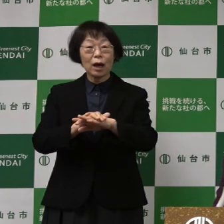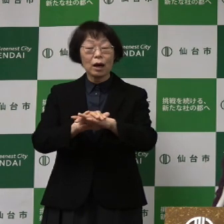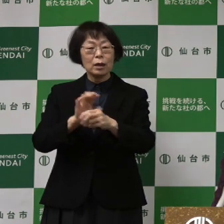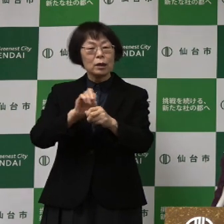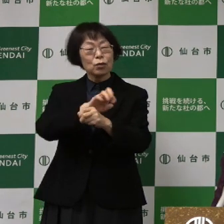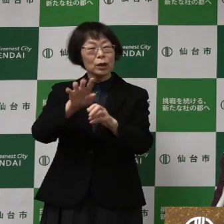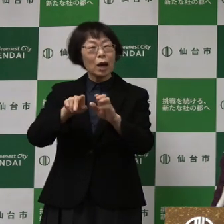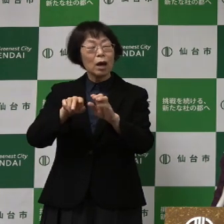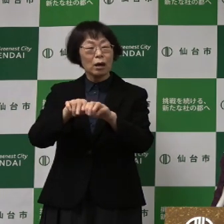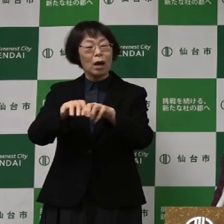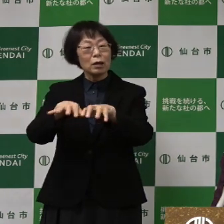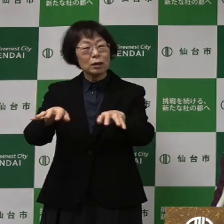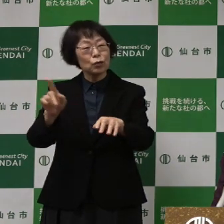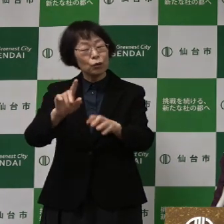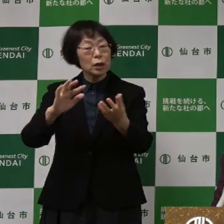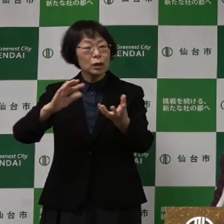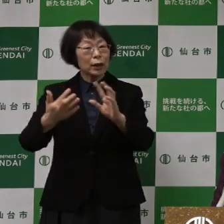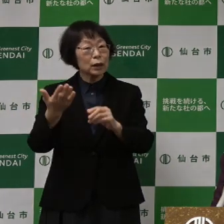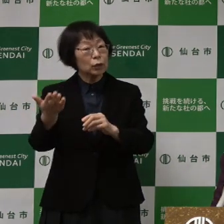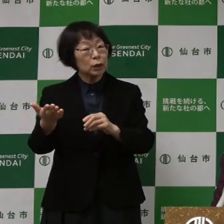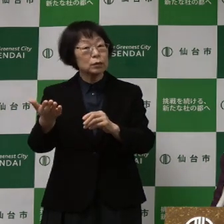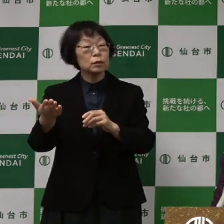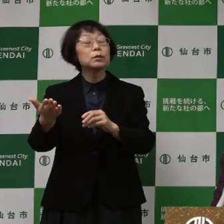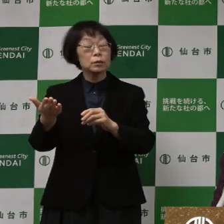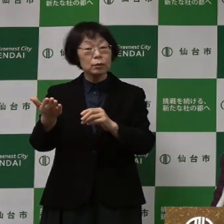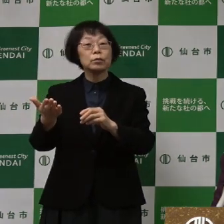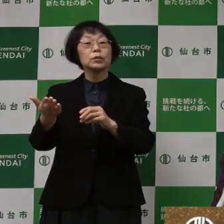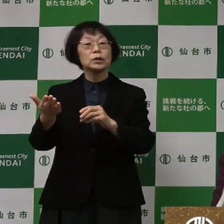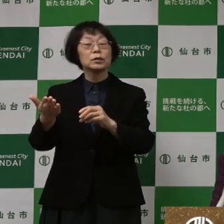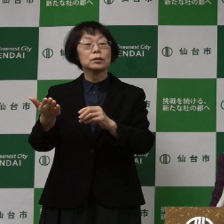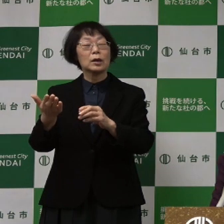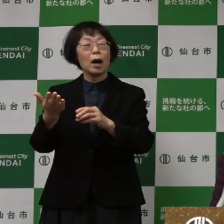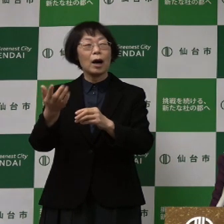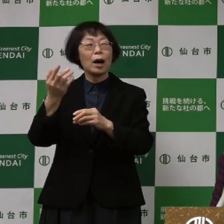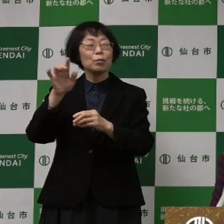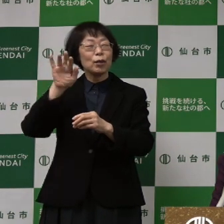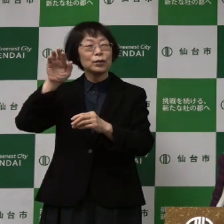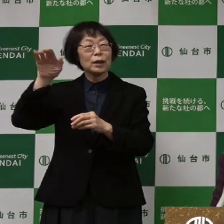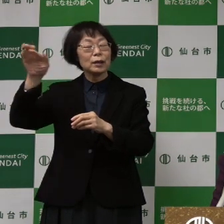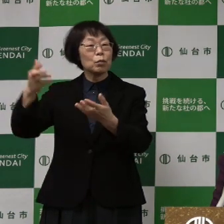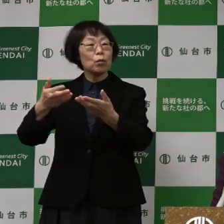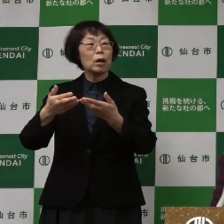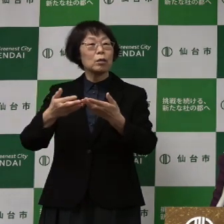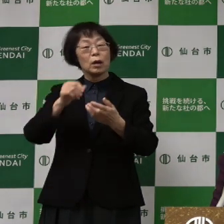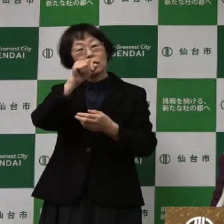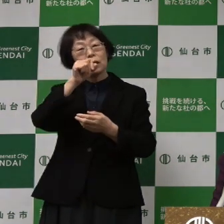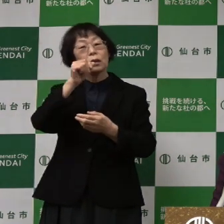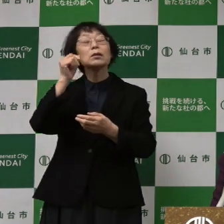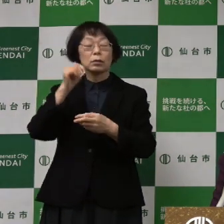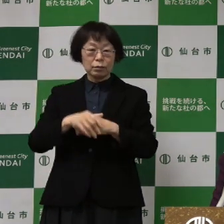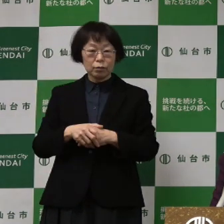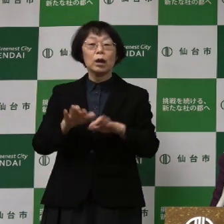になってどういうふうに変わってきたのかっていうふうなことも思い返していただければとも思うんです。